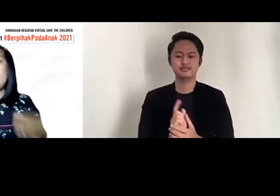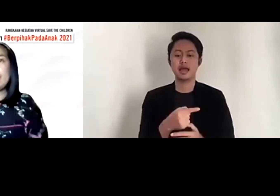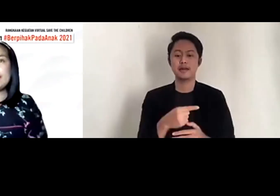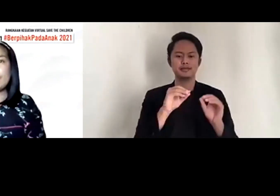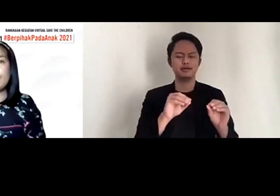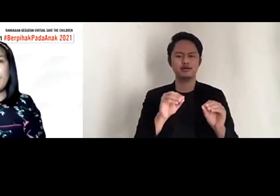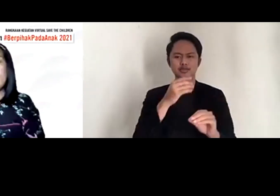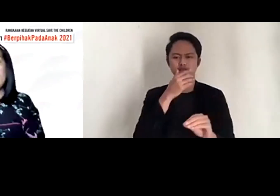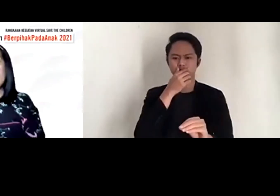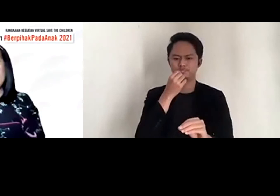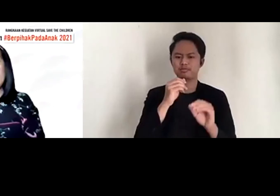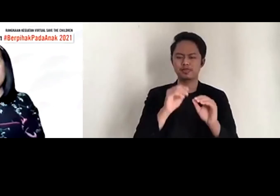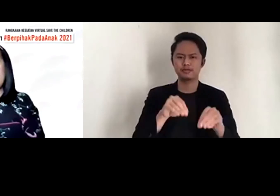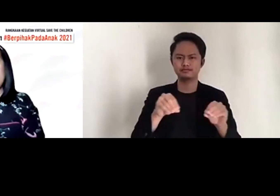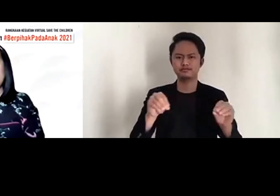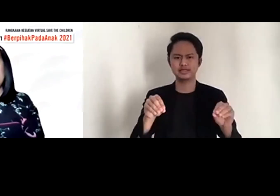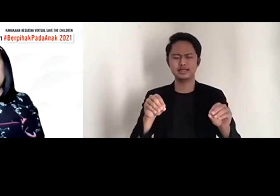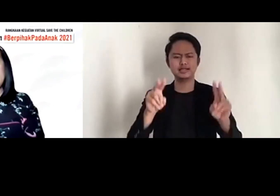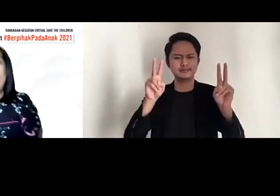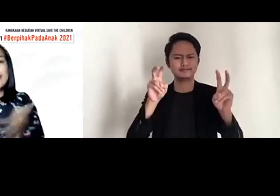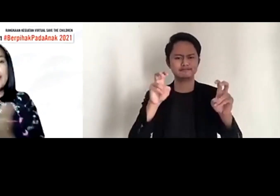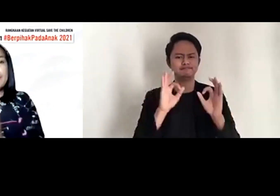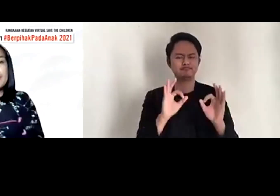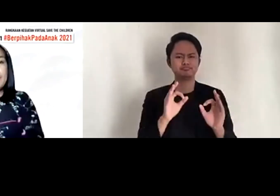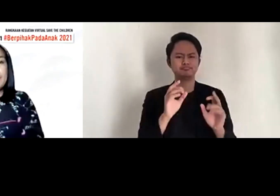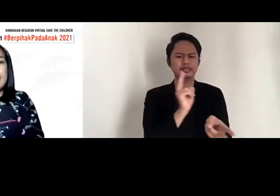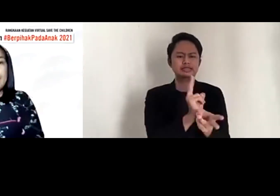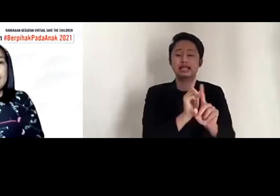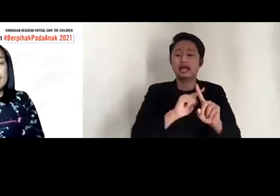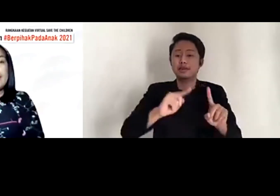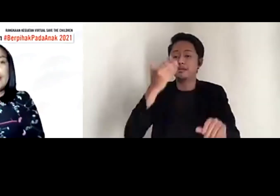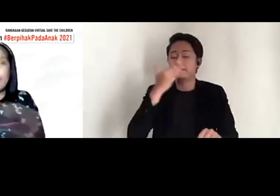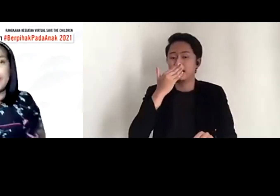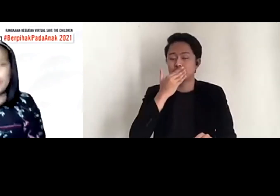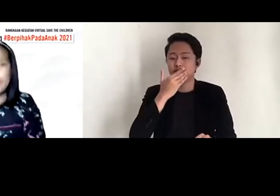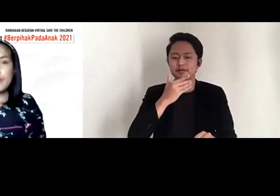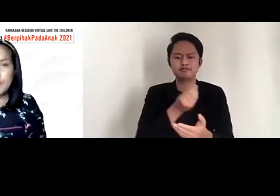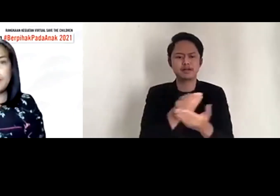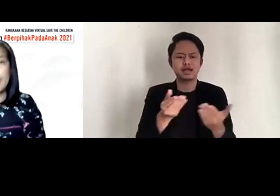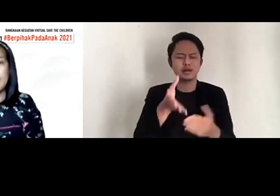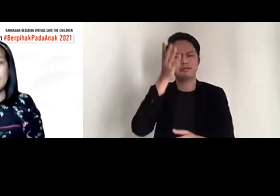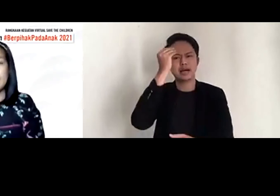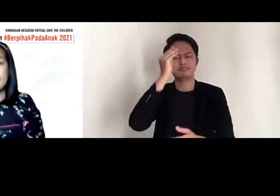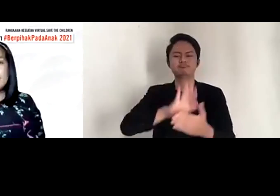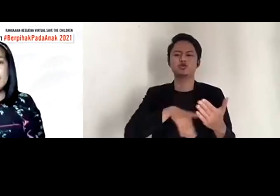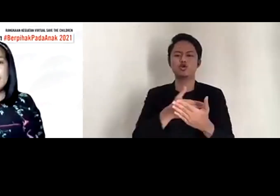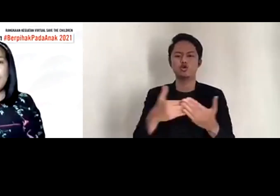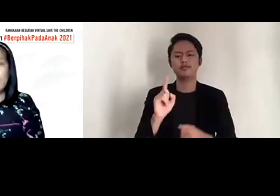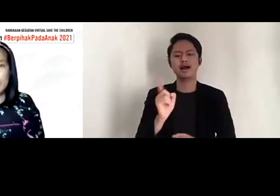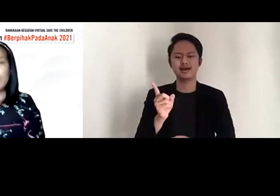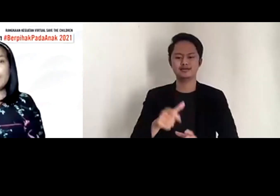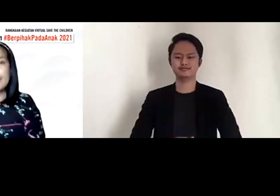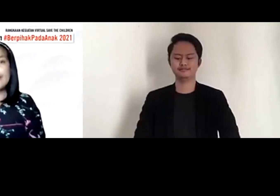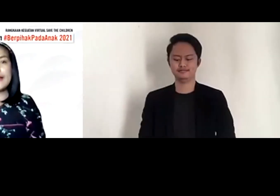dengan pendidikan seksual yang juga dengan bahasa yang bisa mereka mengerti, dan itu ada kurikulumnya.